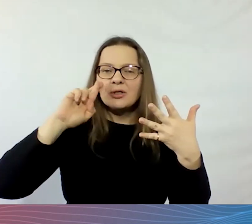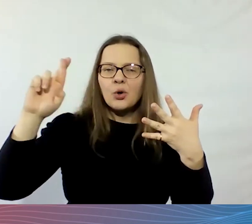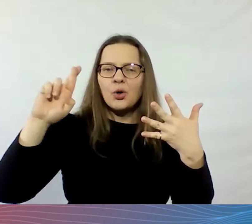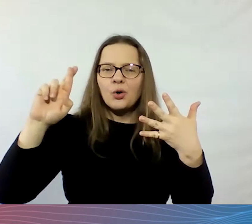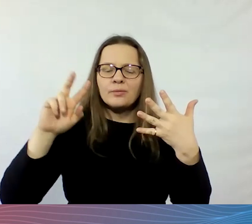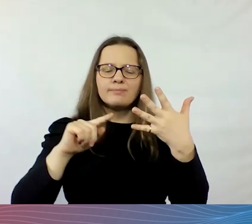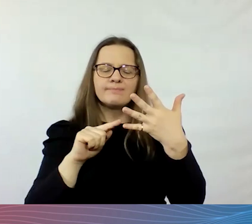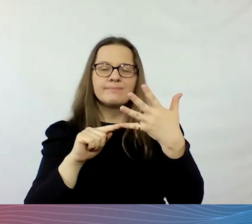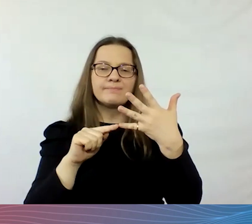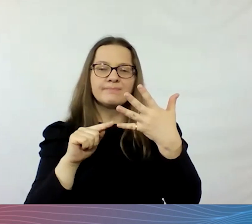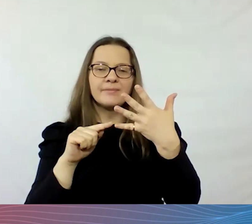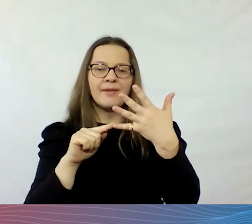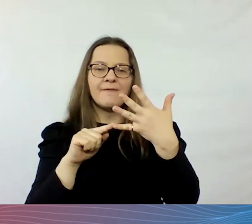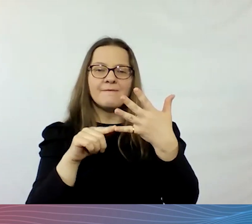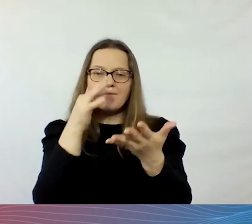fé,